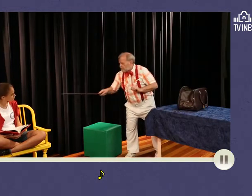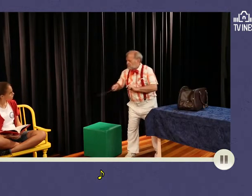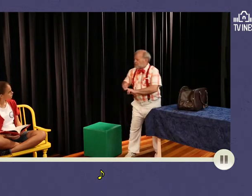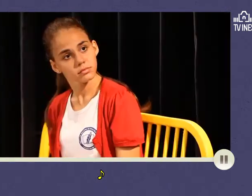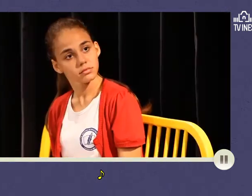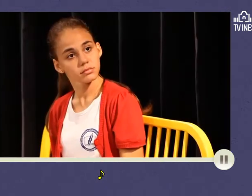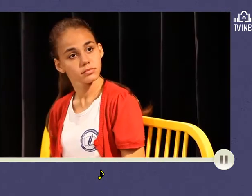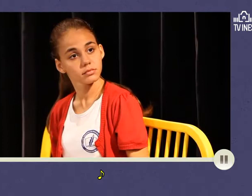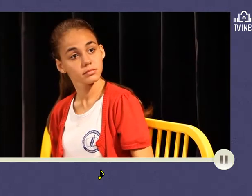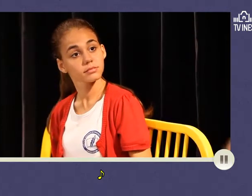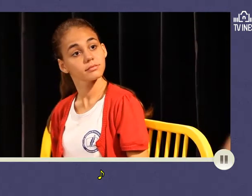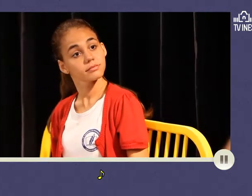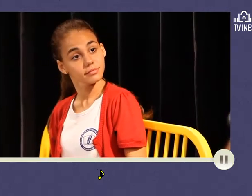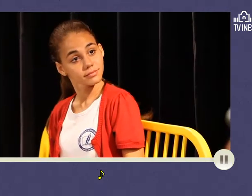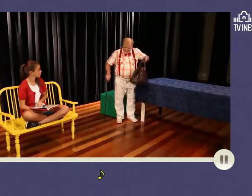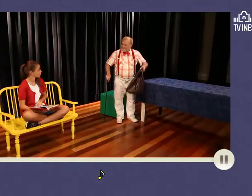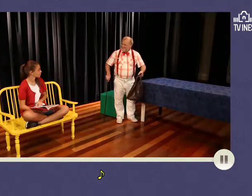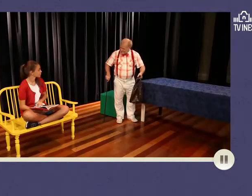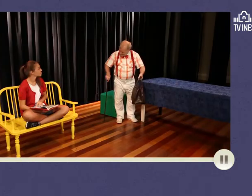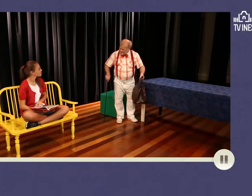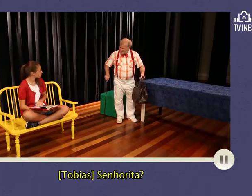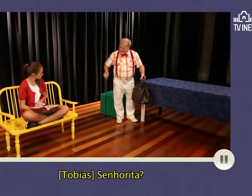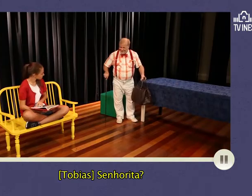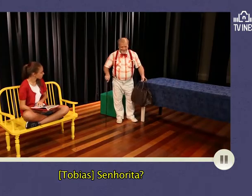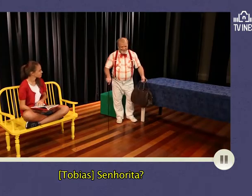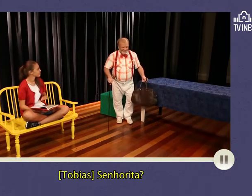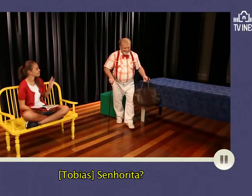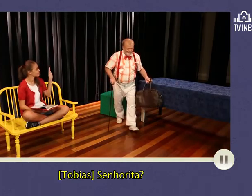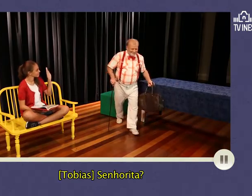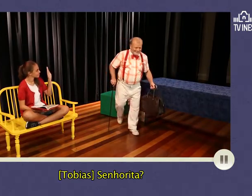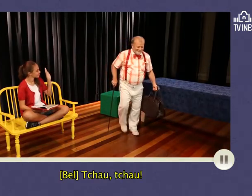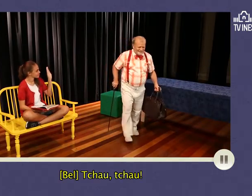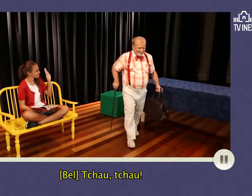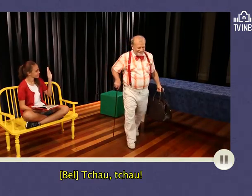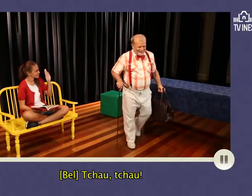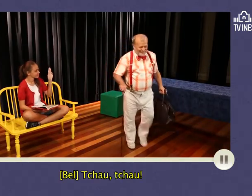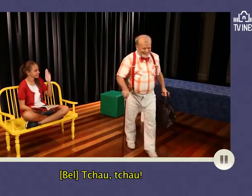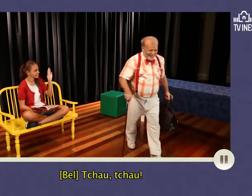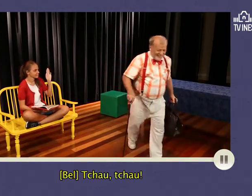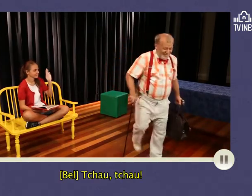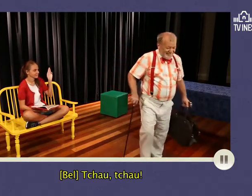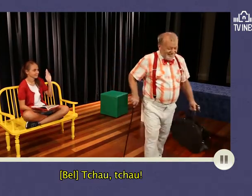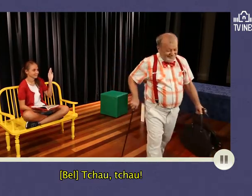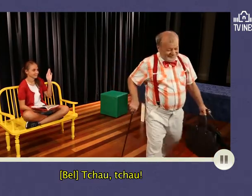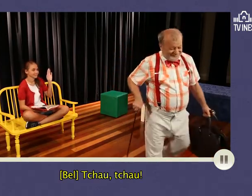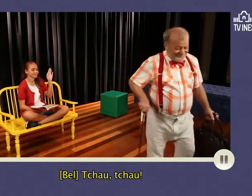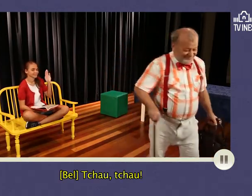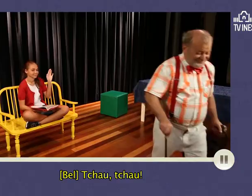Senhorita? Tchau, tchau!